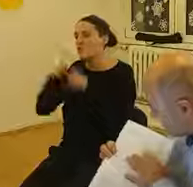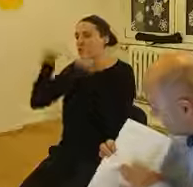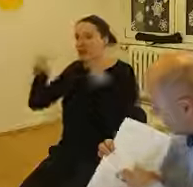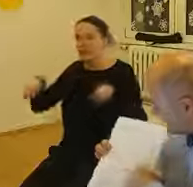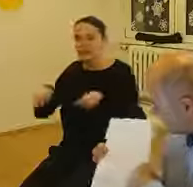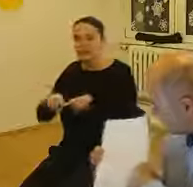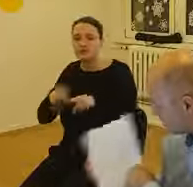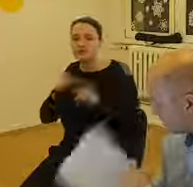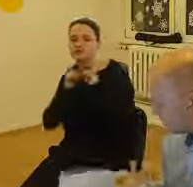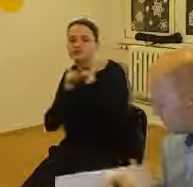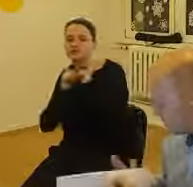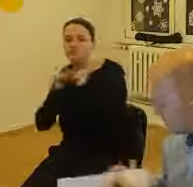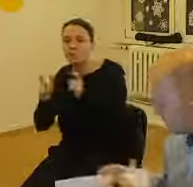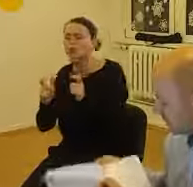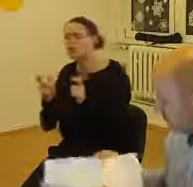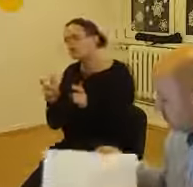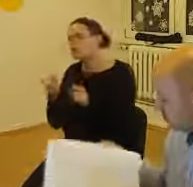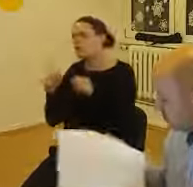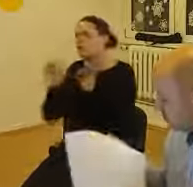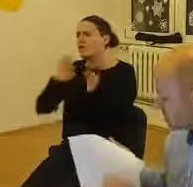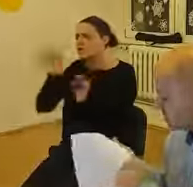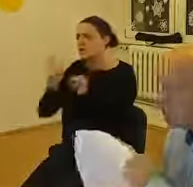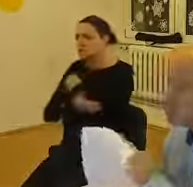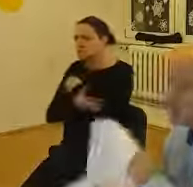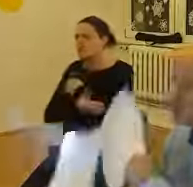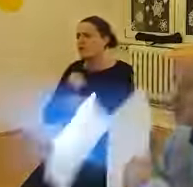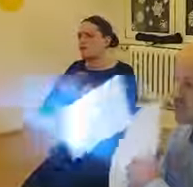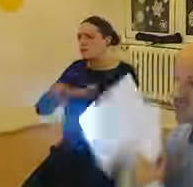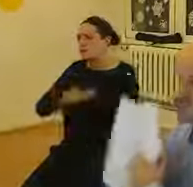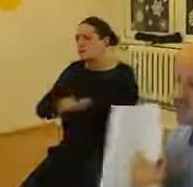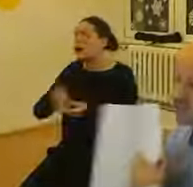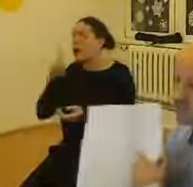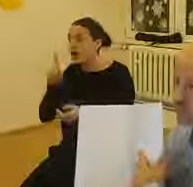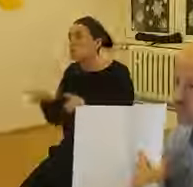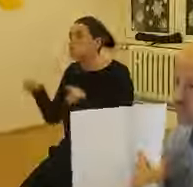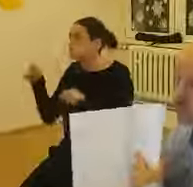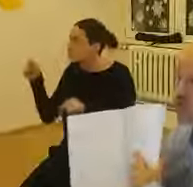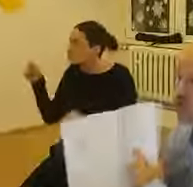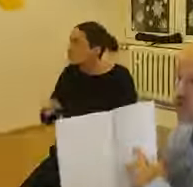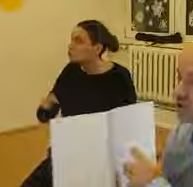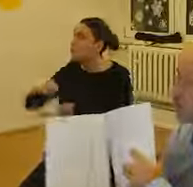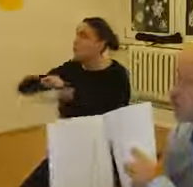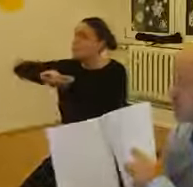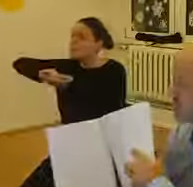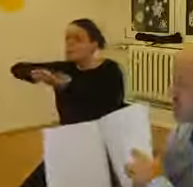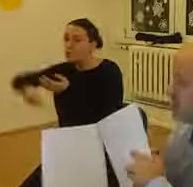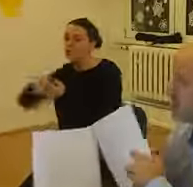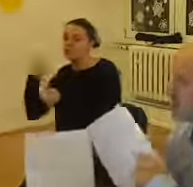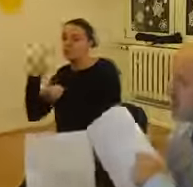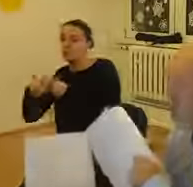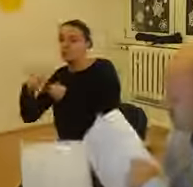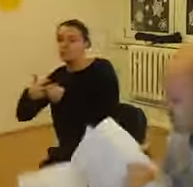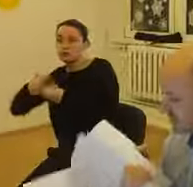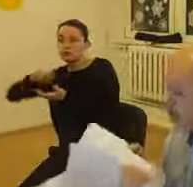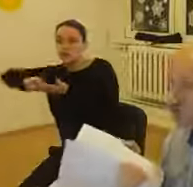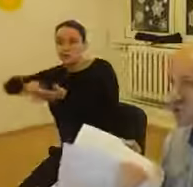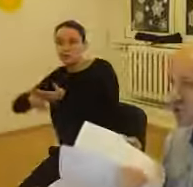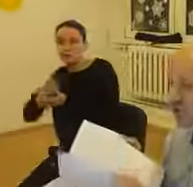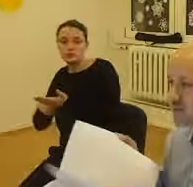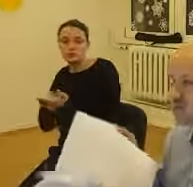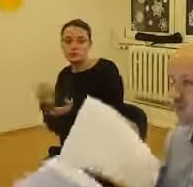gdzie wypisuje swoje podstawowe dane, ale co najważniejsze, musi zebrać pod swoją kandydaturą minimum 30 podpisów, tak